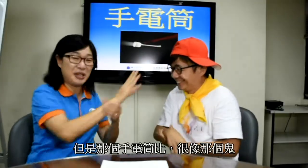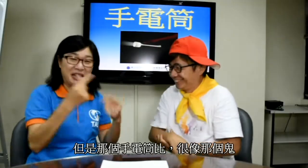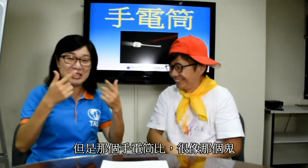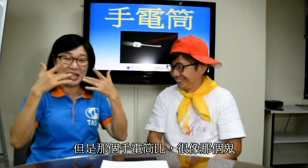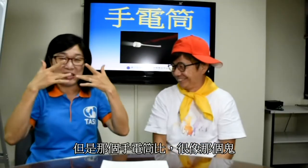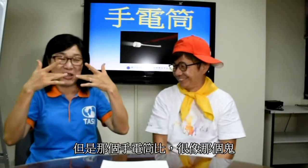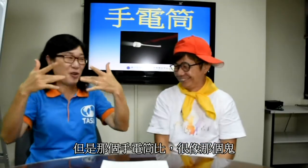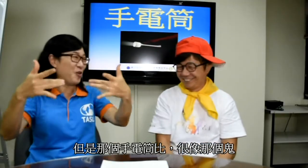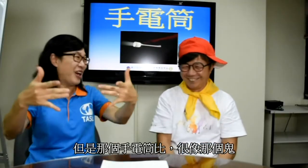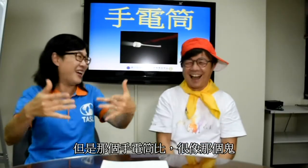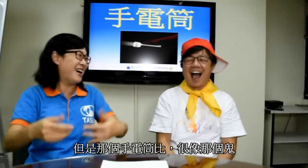很像那个鬼